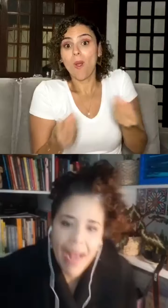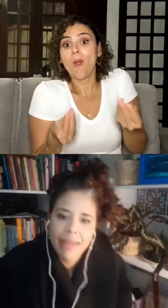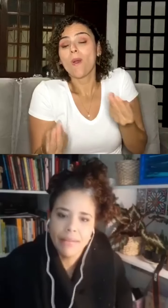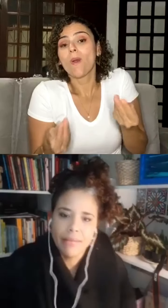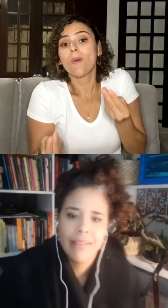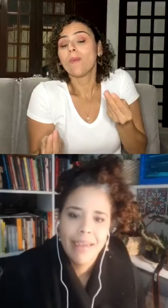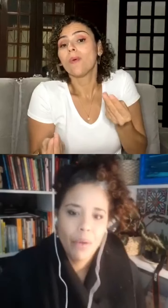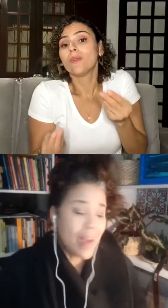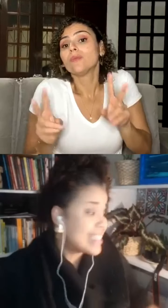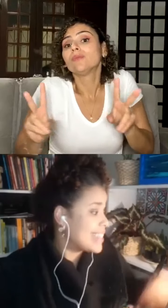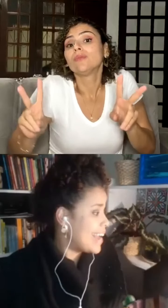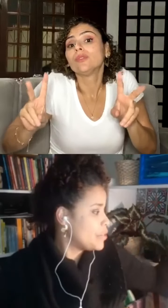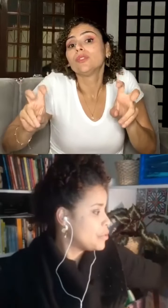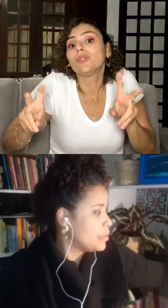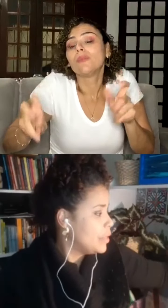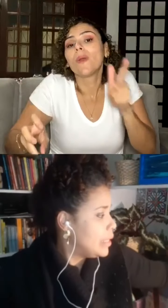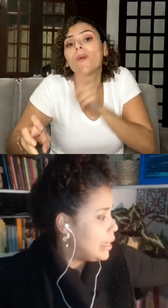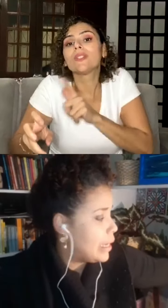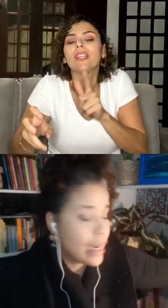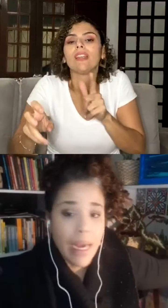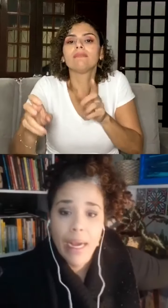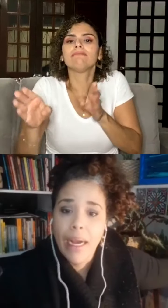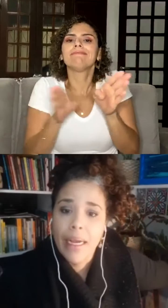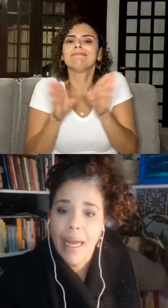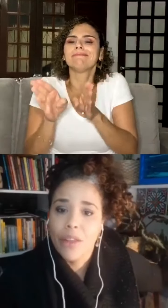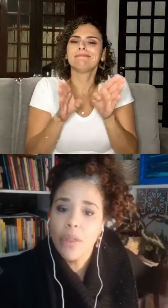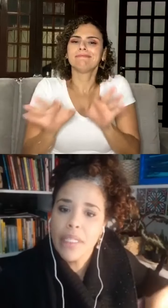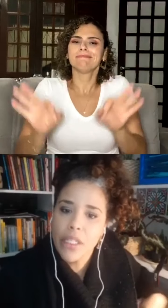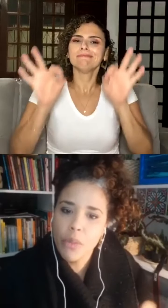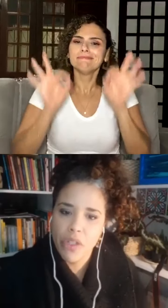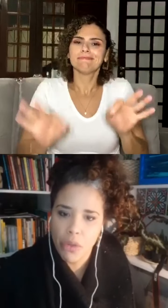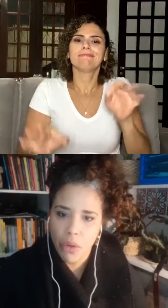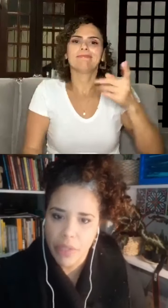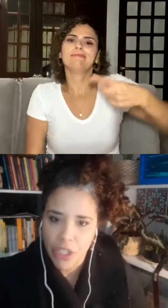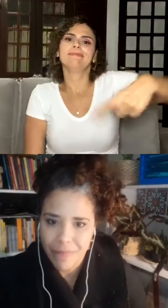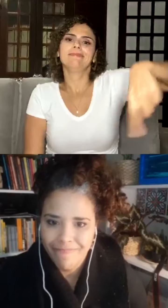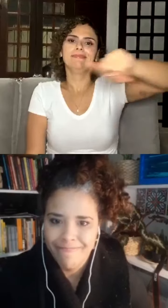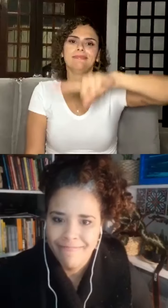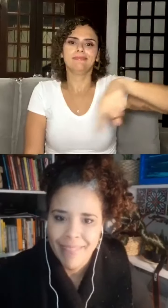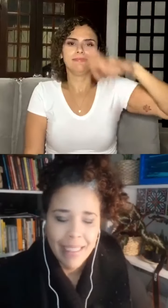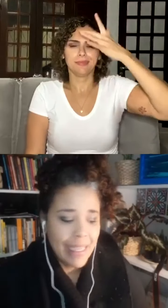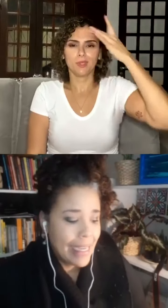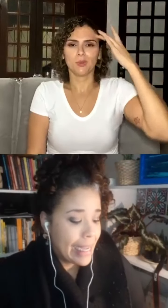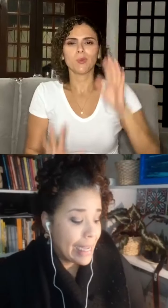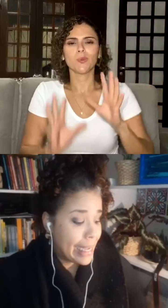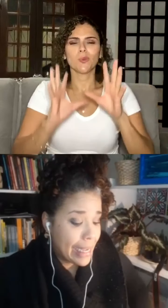tornar o acesso a todas as pessoas